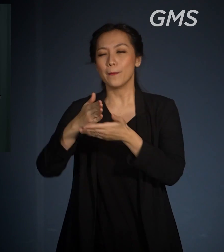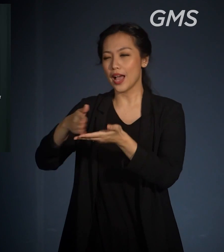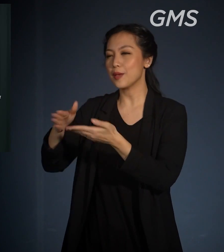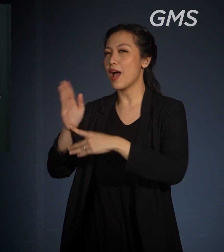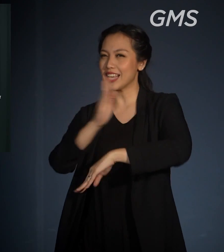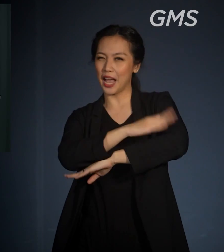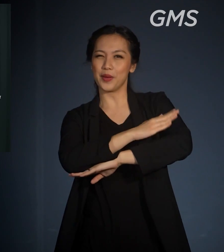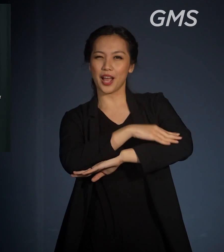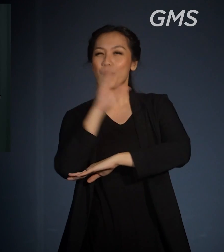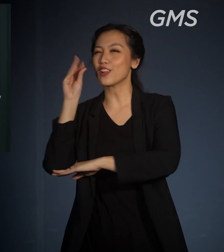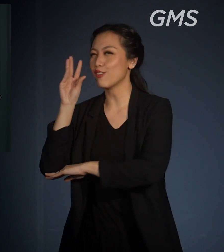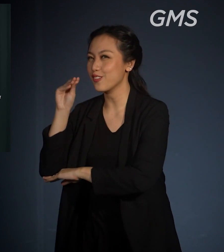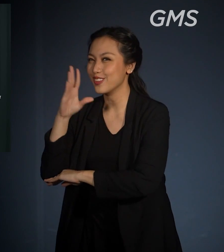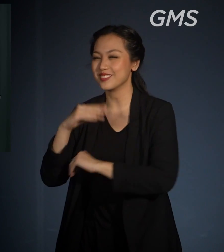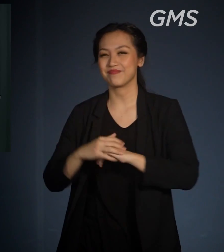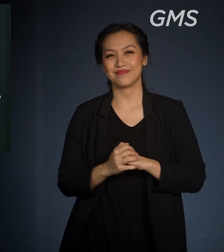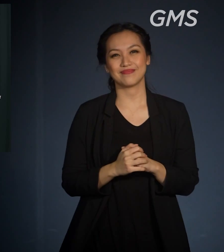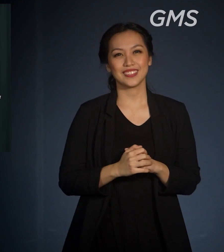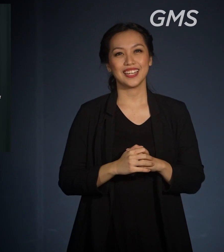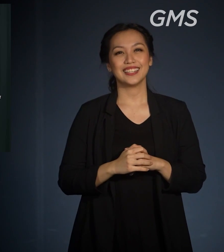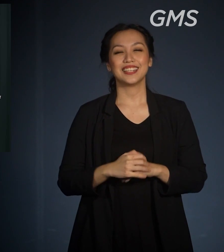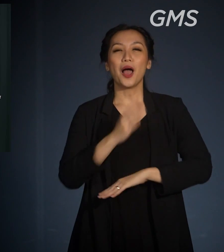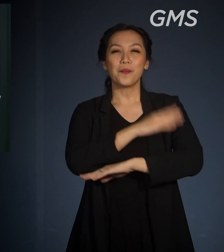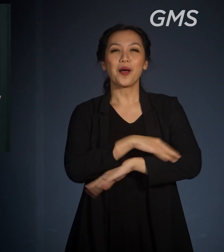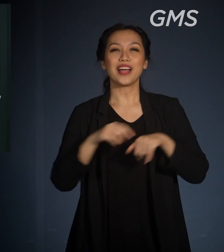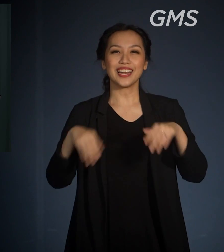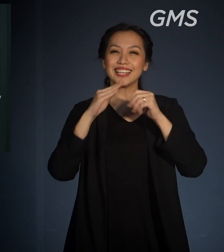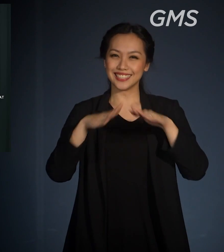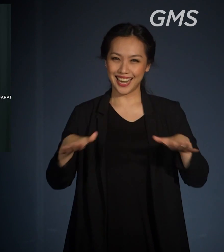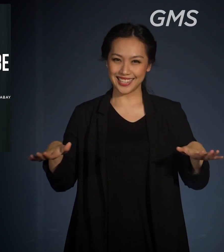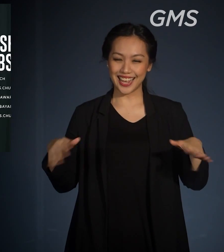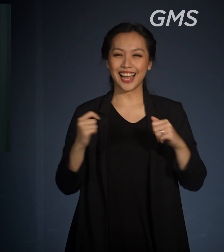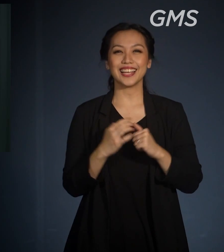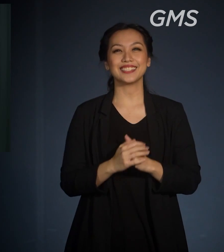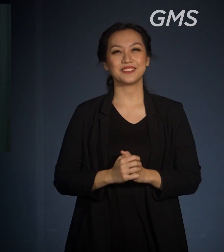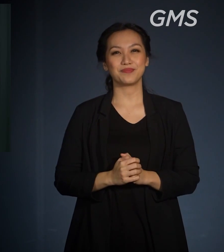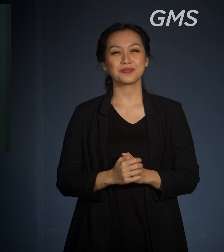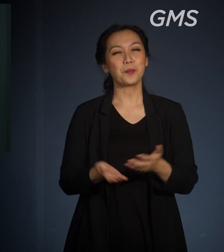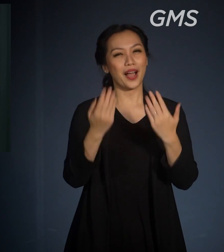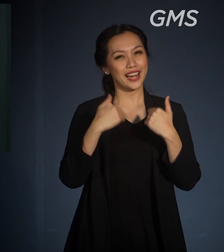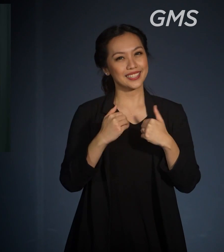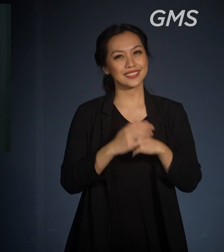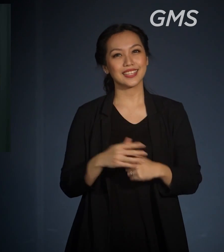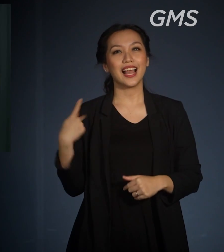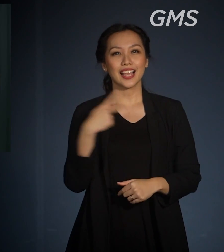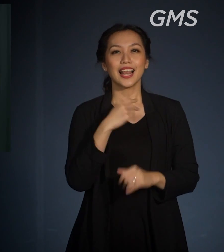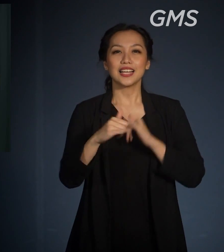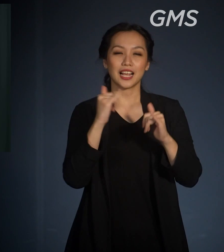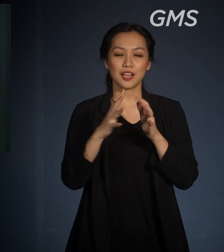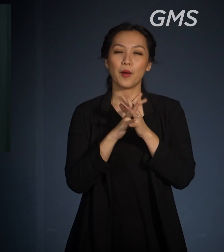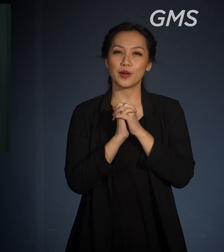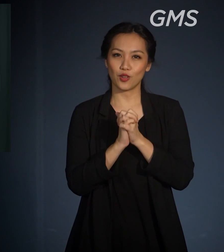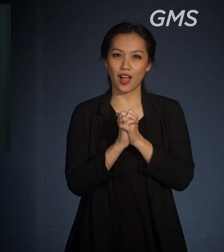Anda bisa sharekan. Demikian pengumuman yang ingin saya bagikan di sepanjang ibadah ini. Dan mari kita sama-sama